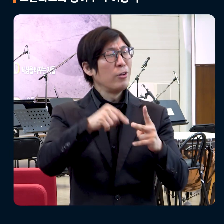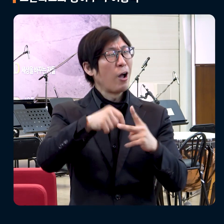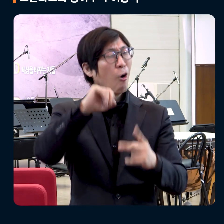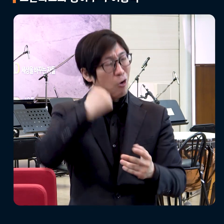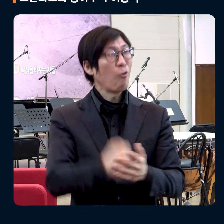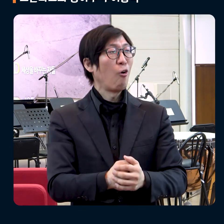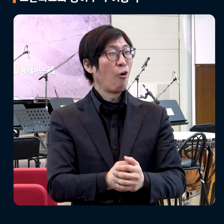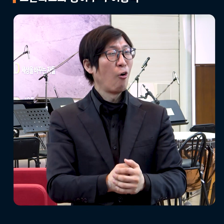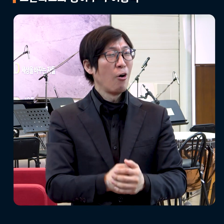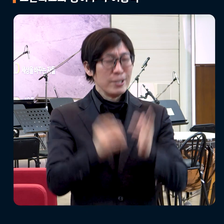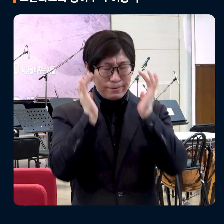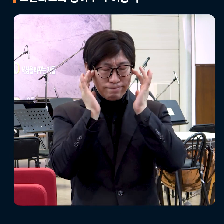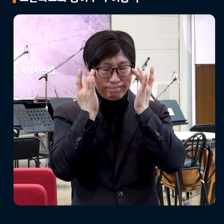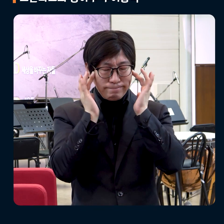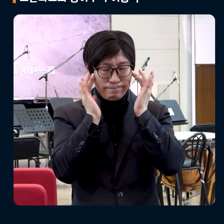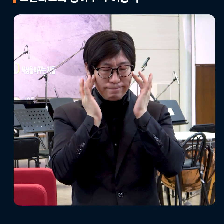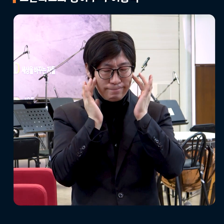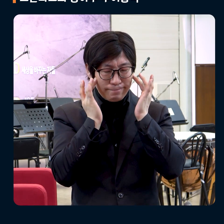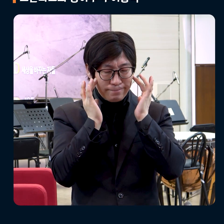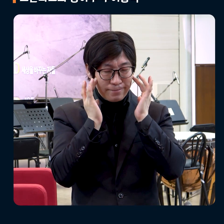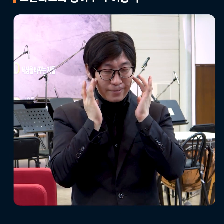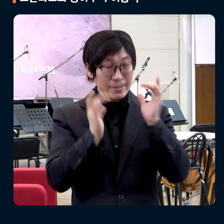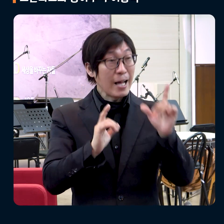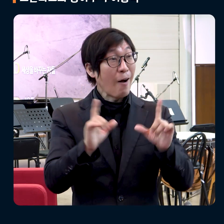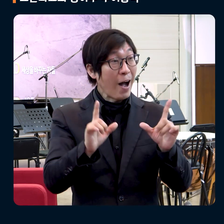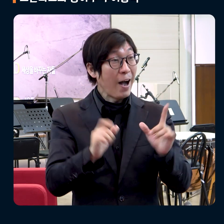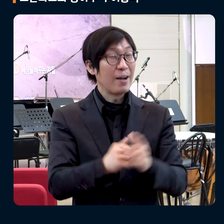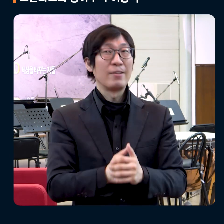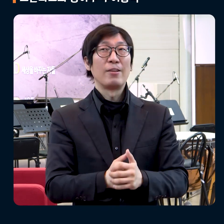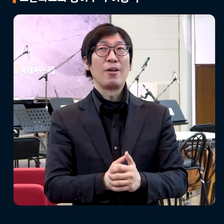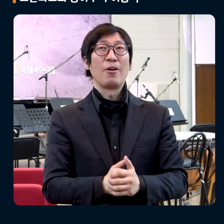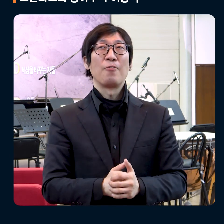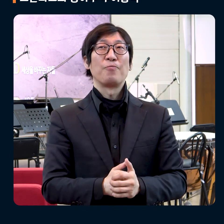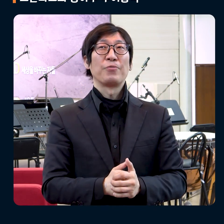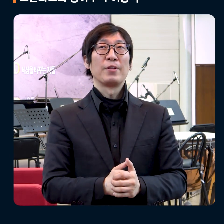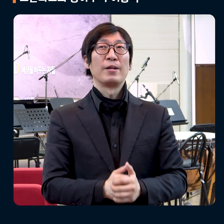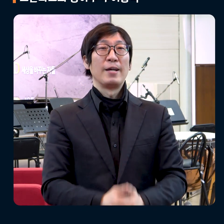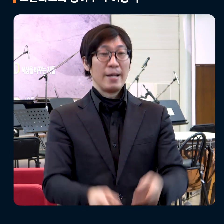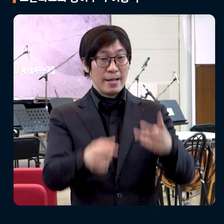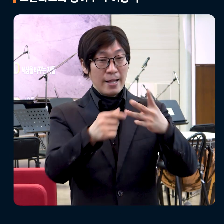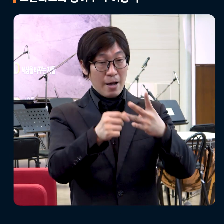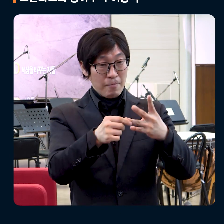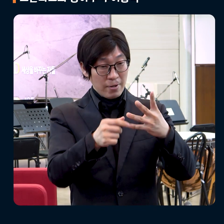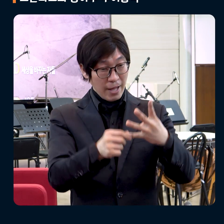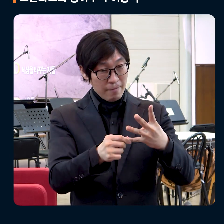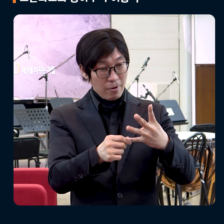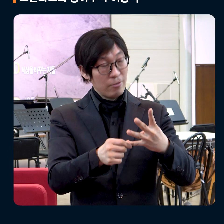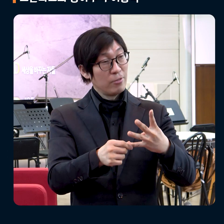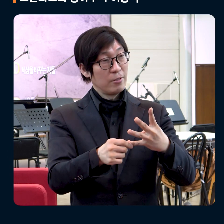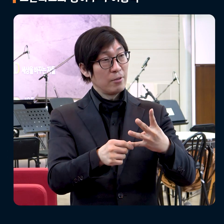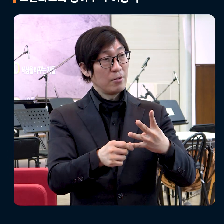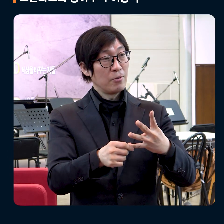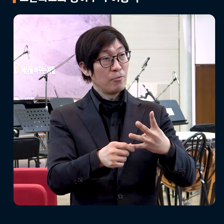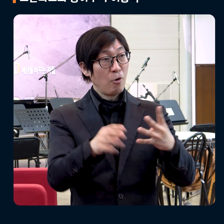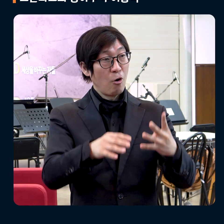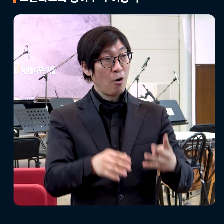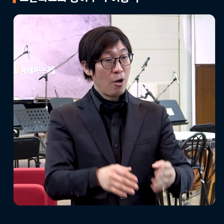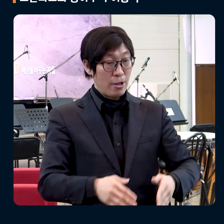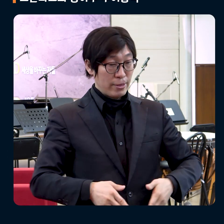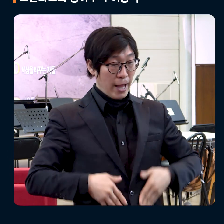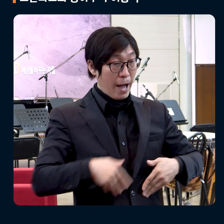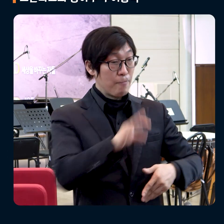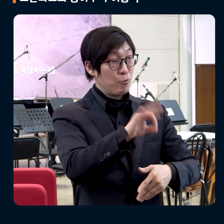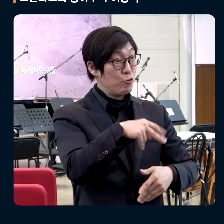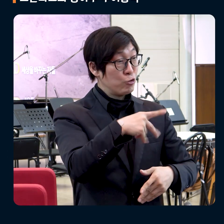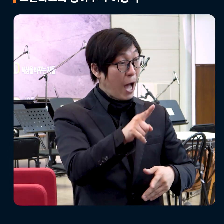하면서 땀을 찡찡 낑낑낑 하면서 흘리면서 보고 있는데, 세상에 3번 문제, 4번 문제,